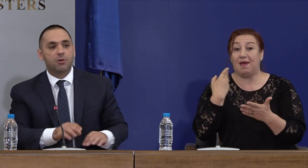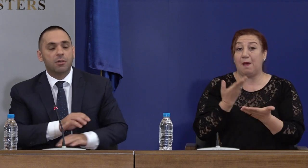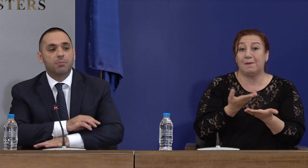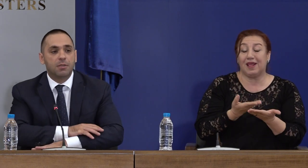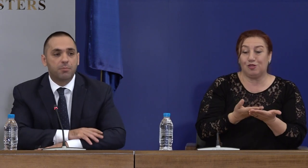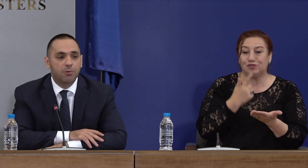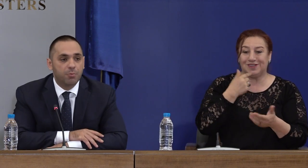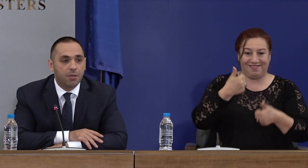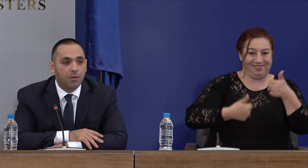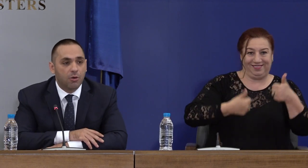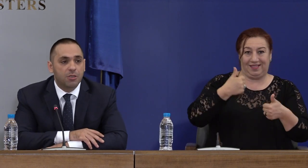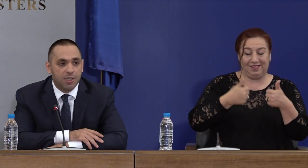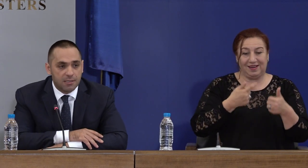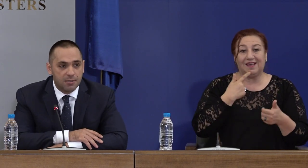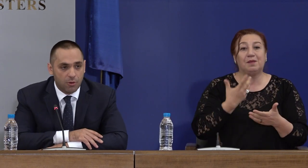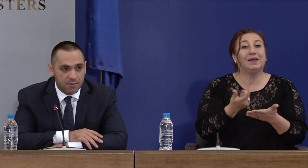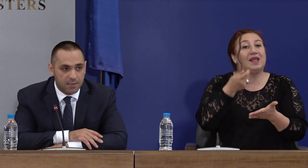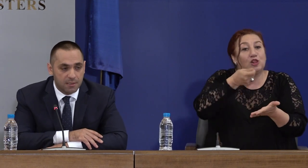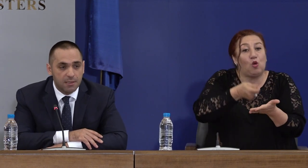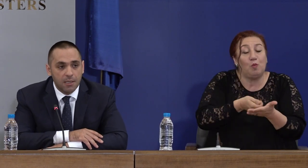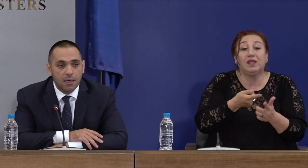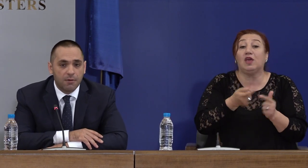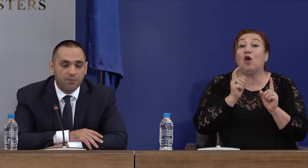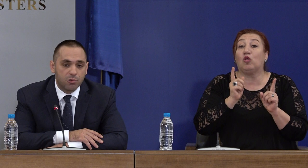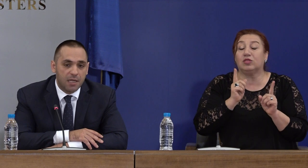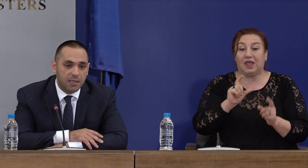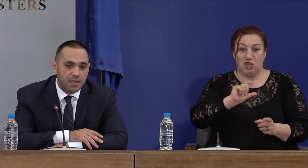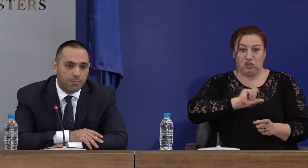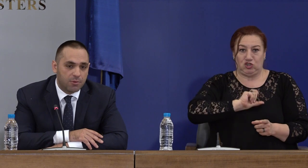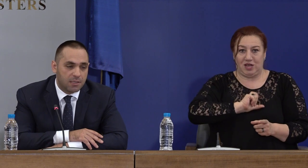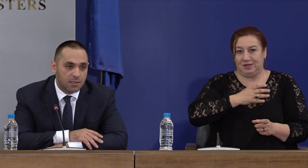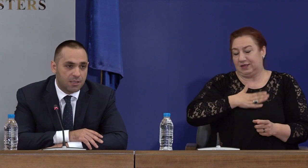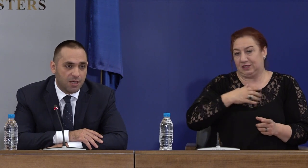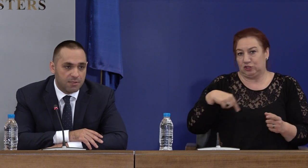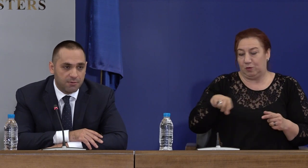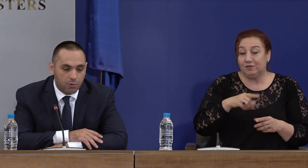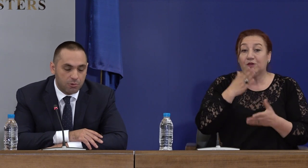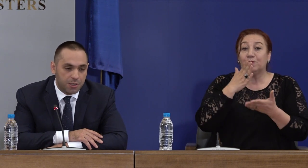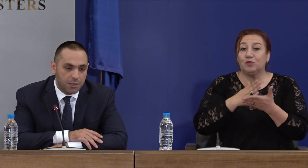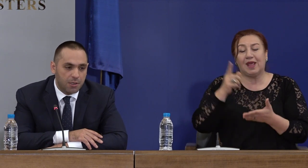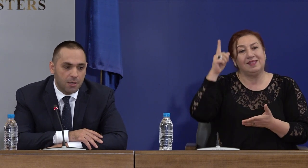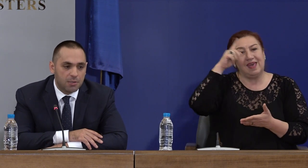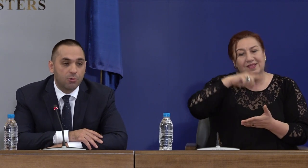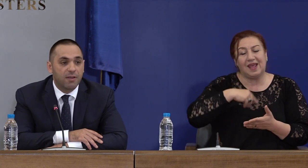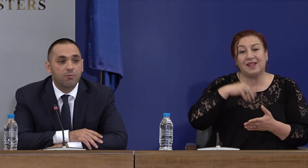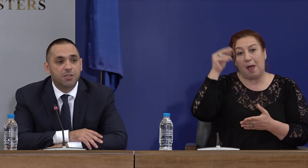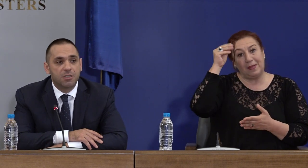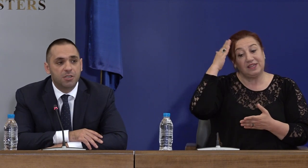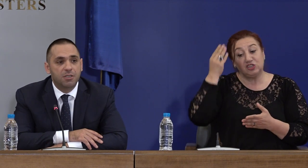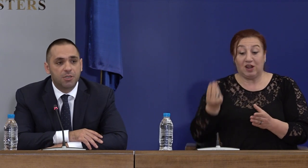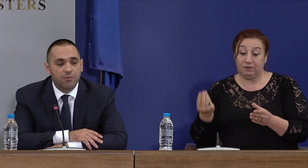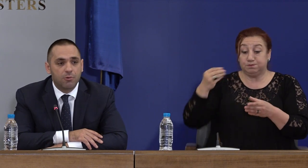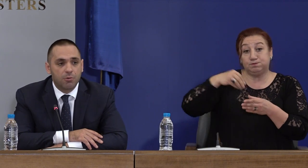на акционна да бъдат придобити от частни собственици. В последния ден българската държава се включи. Съответно,